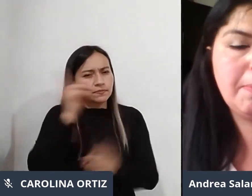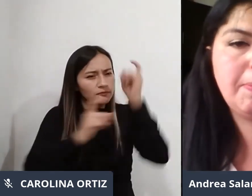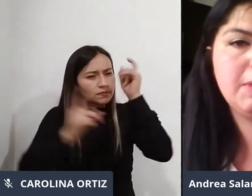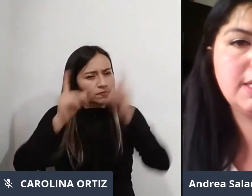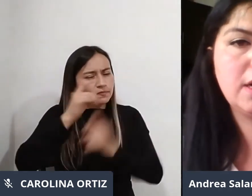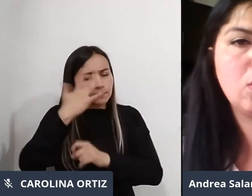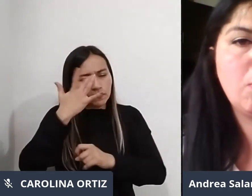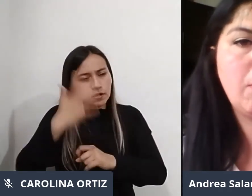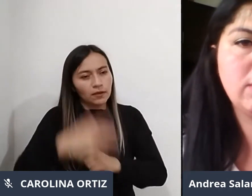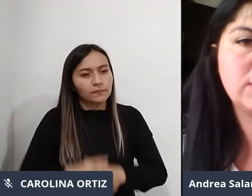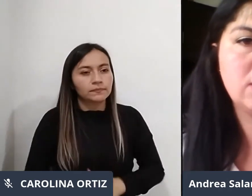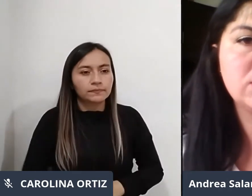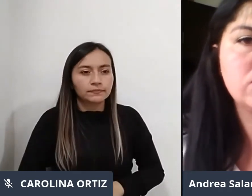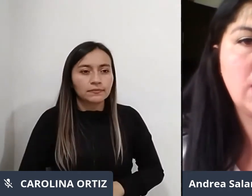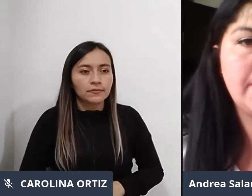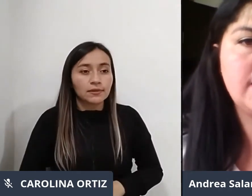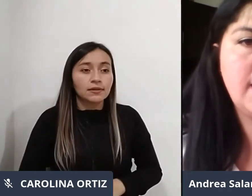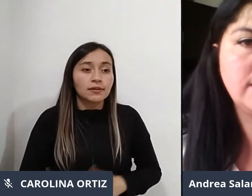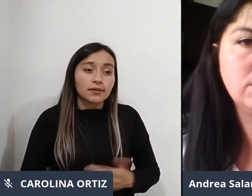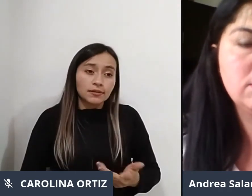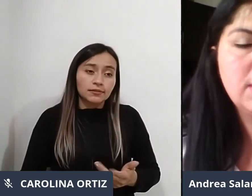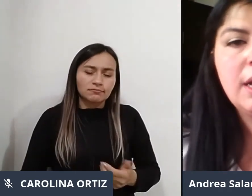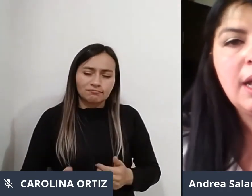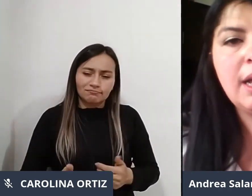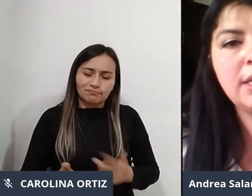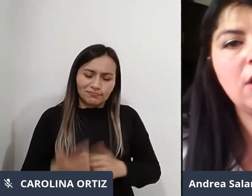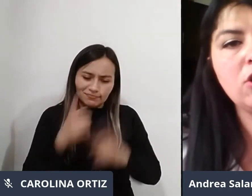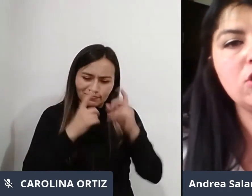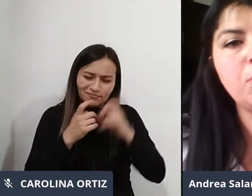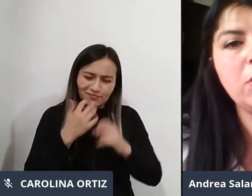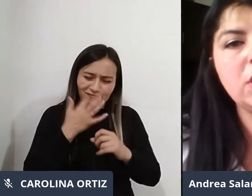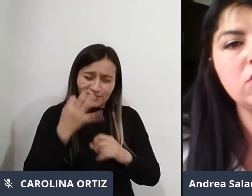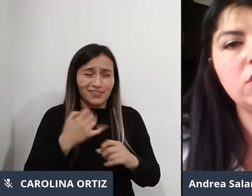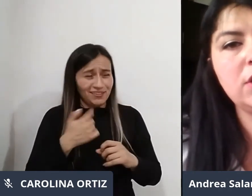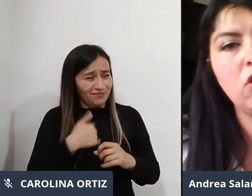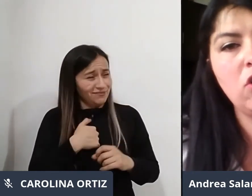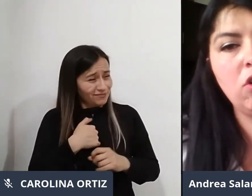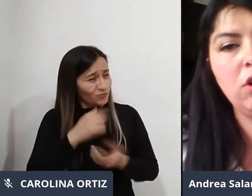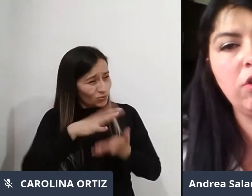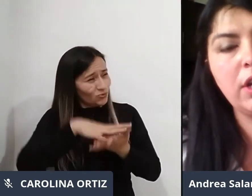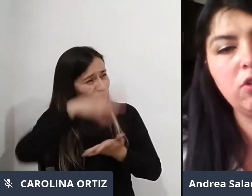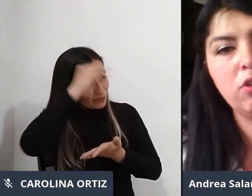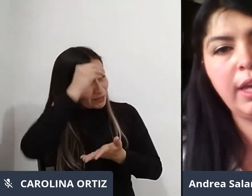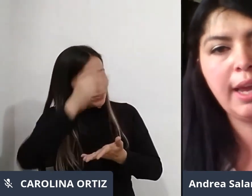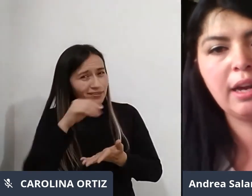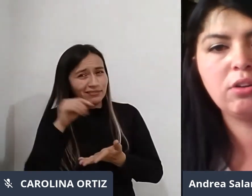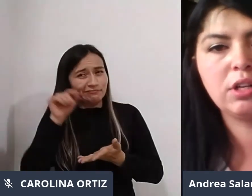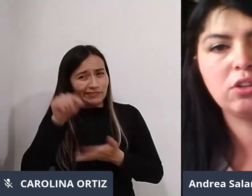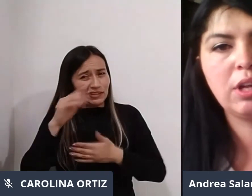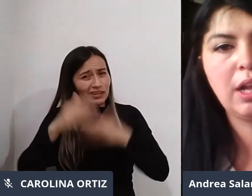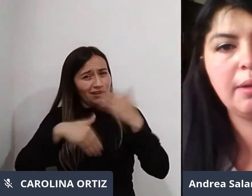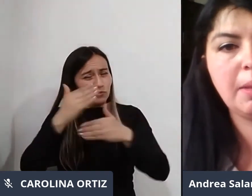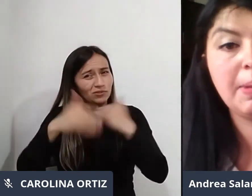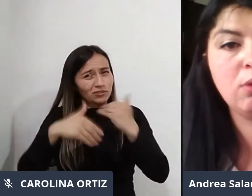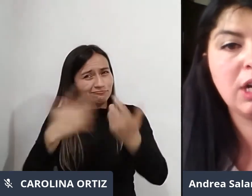están también diciendo como, bueno, ¿en serio sí estoy aprendiendo? ¿En serio estos procesos sí son lo que yo quiero dentro de mi